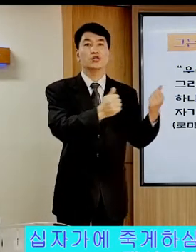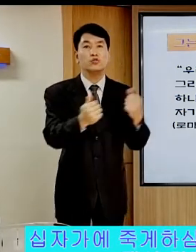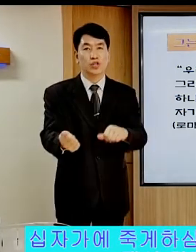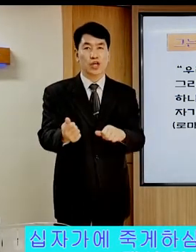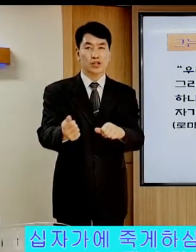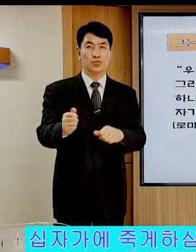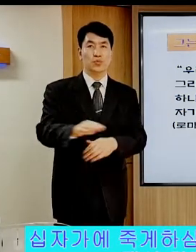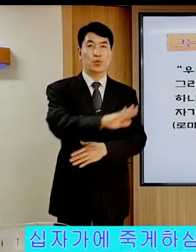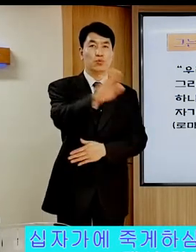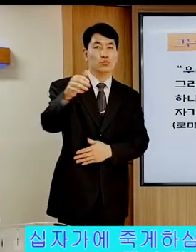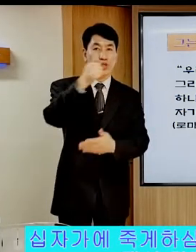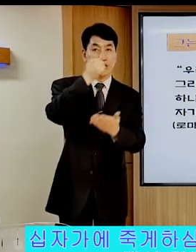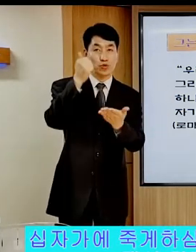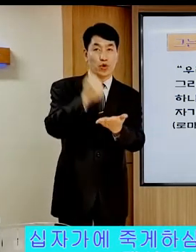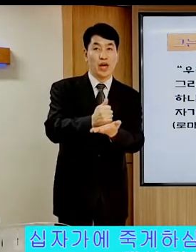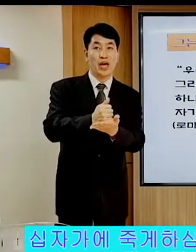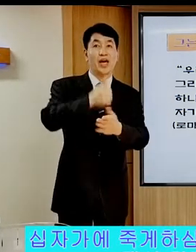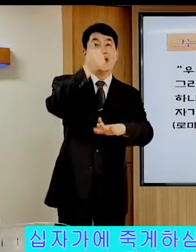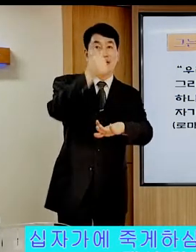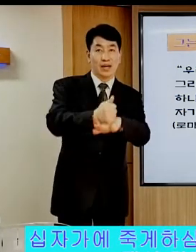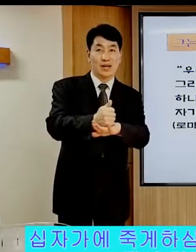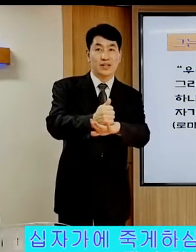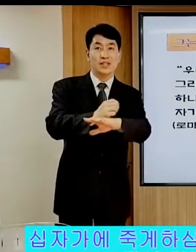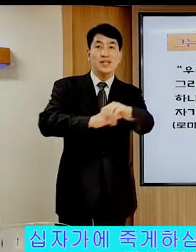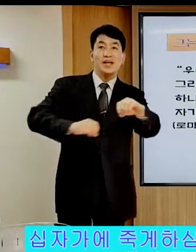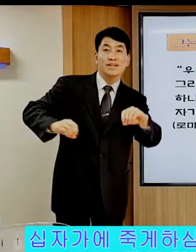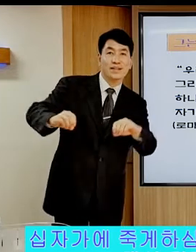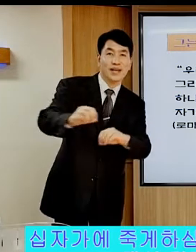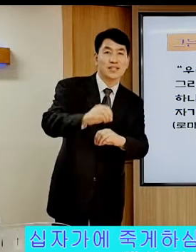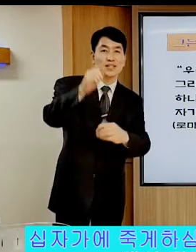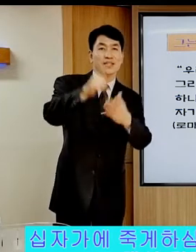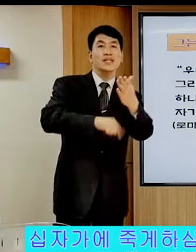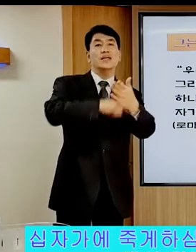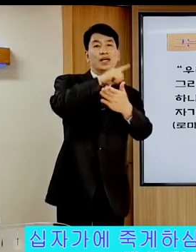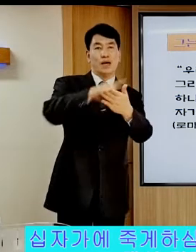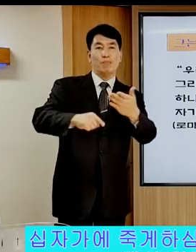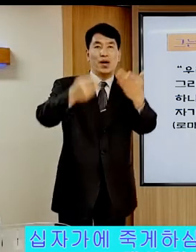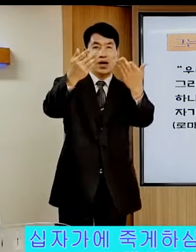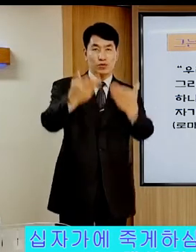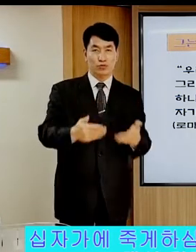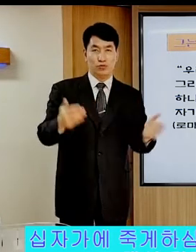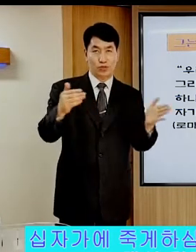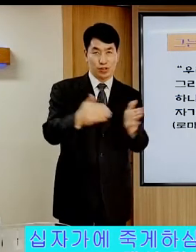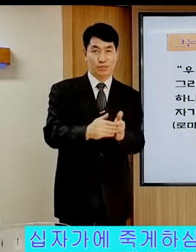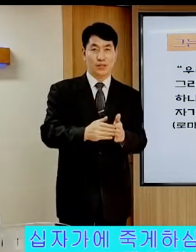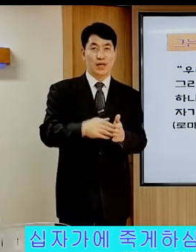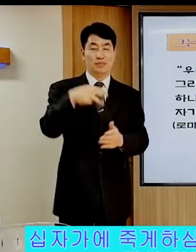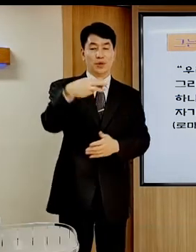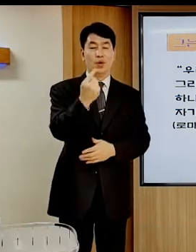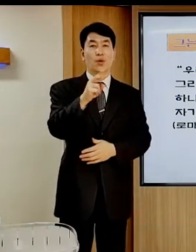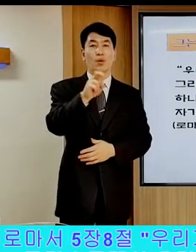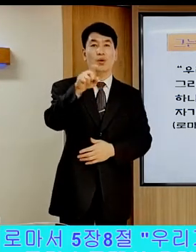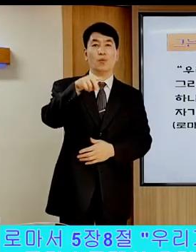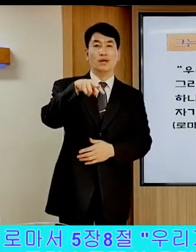죽게 하심으로 우리의 죄의 대가를 대신 갚아 주셨습니다.